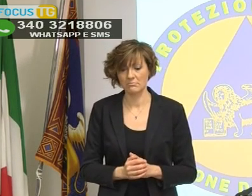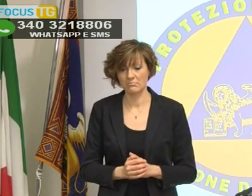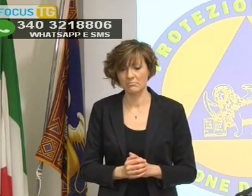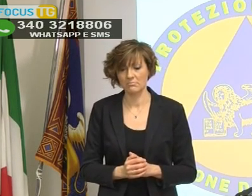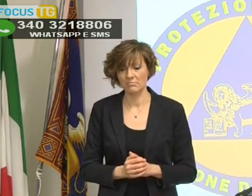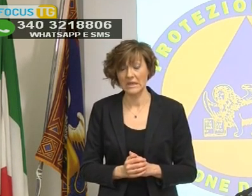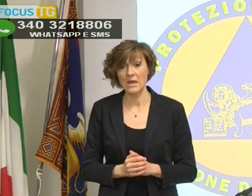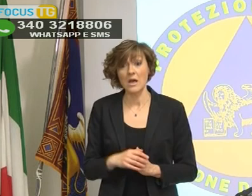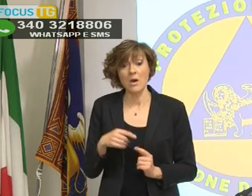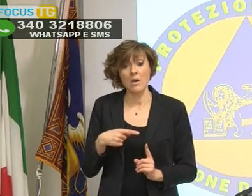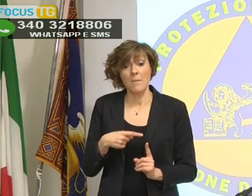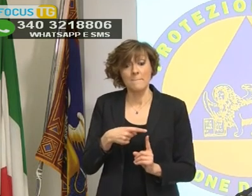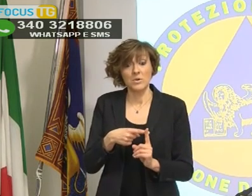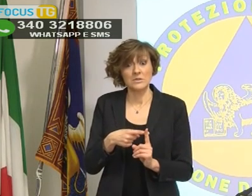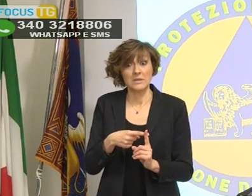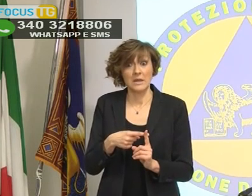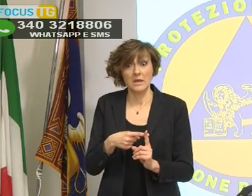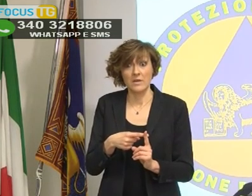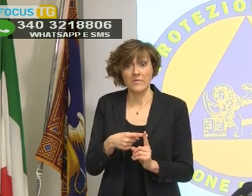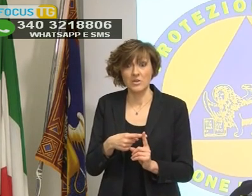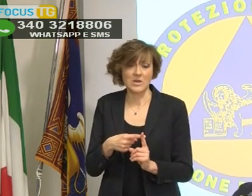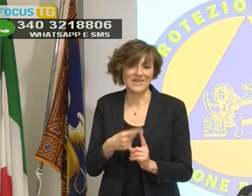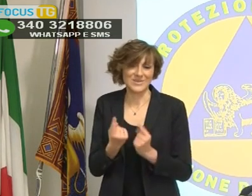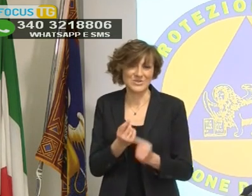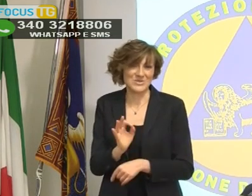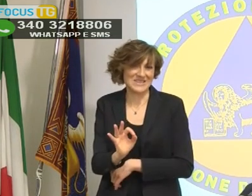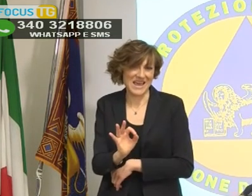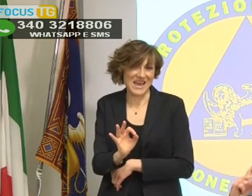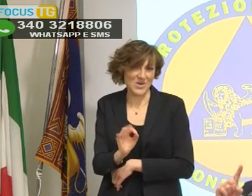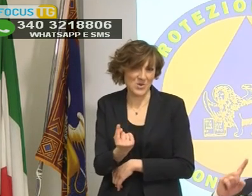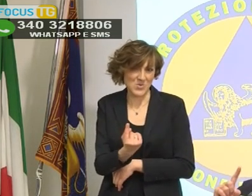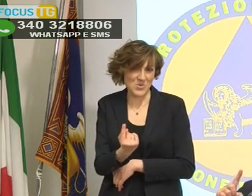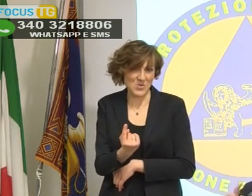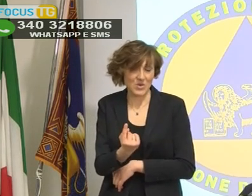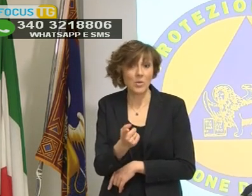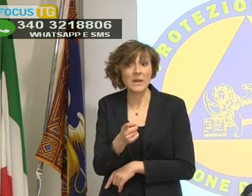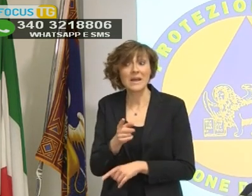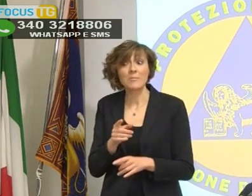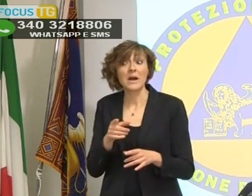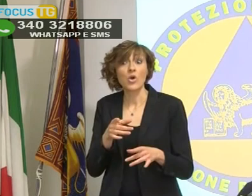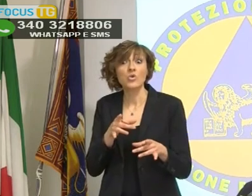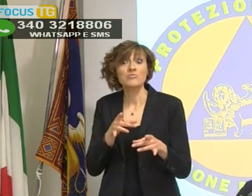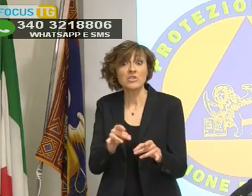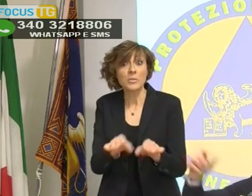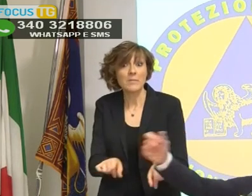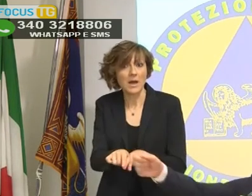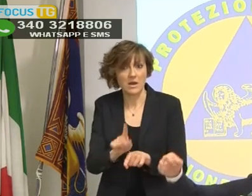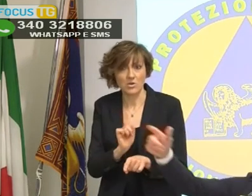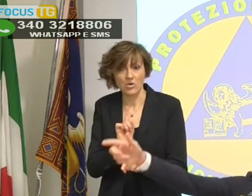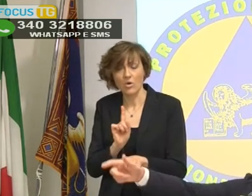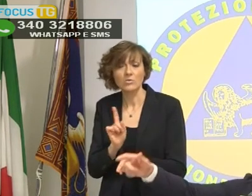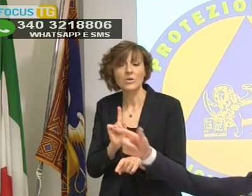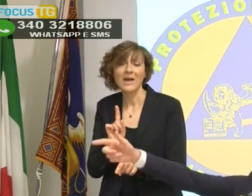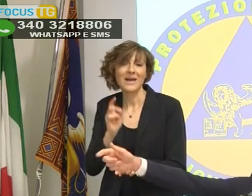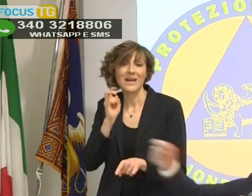identificati positivi oltre al famoso positivo al caso zero, definiamo così, ma non era un contagio primario, se non è un cittadino